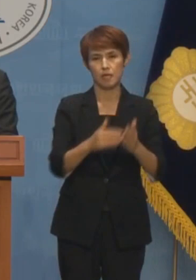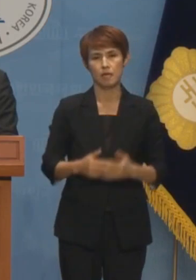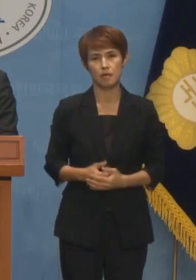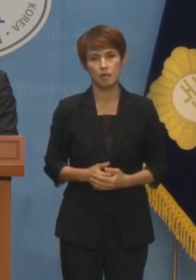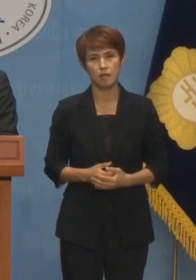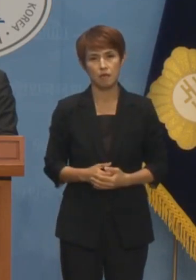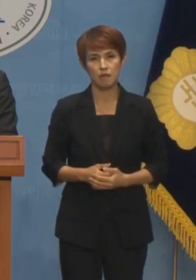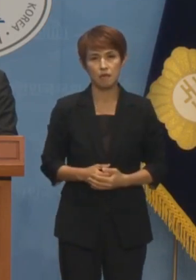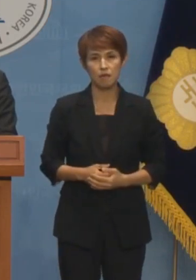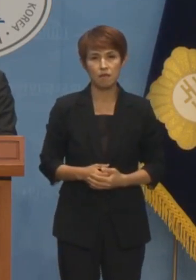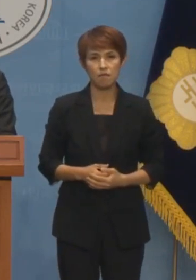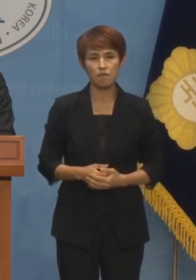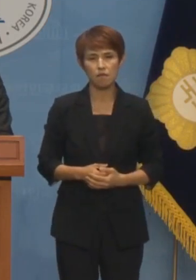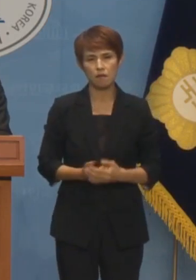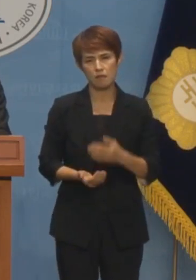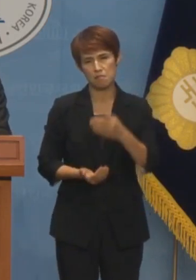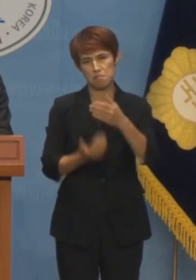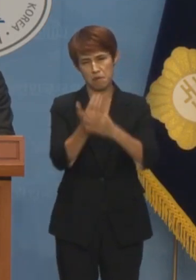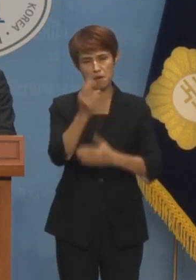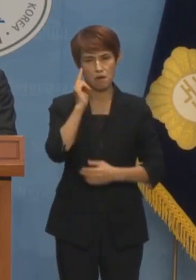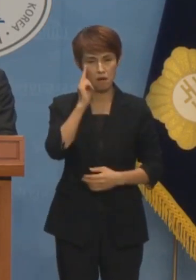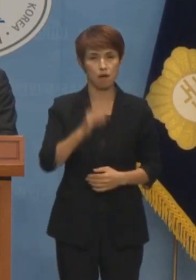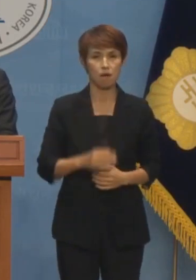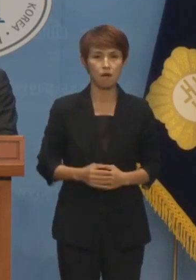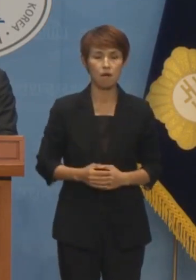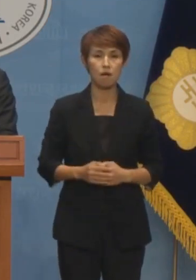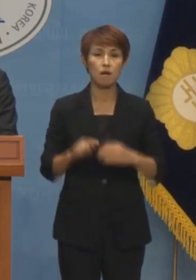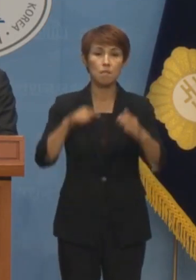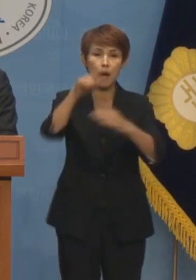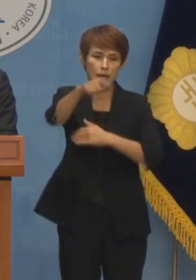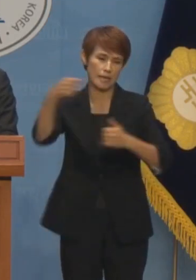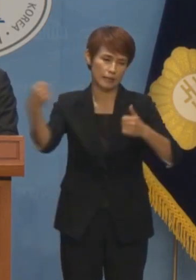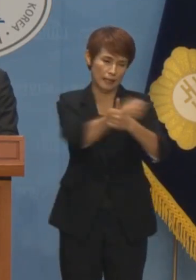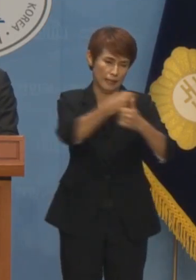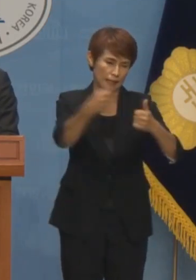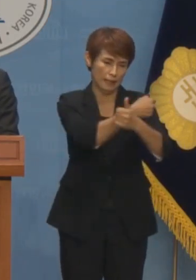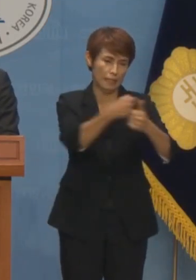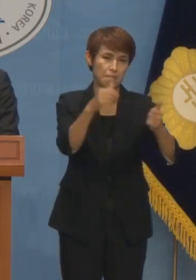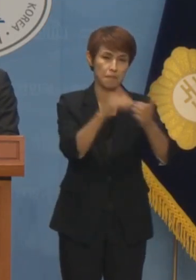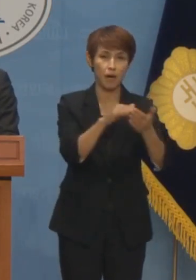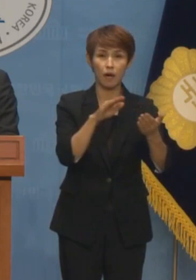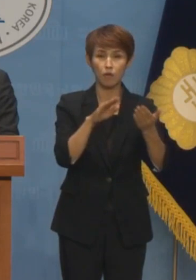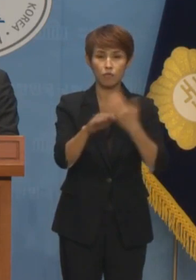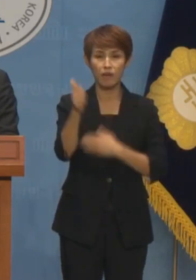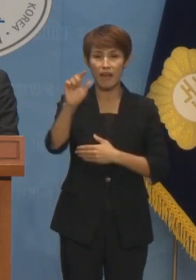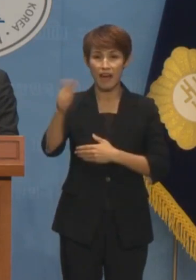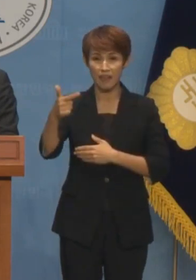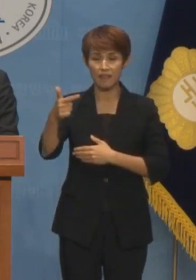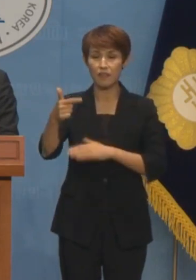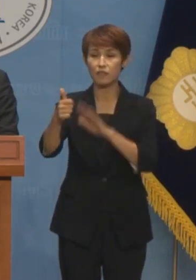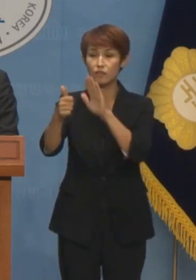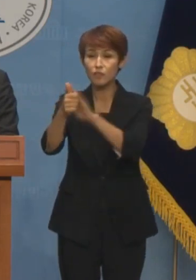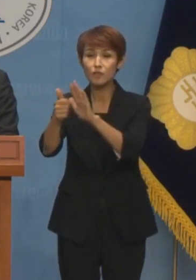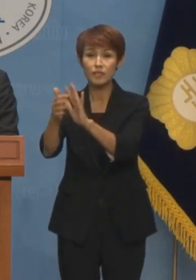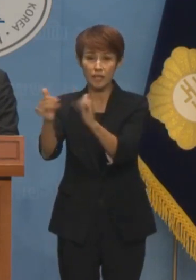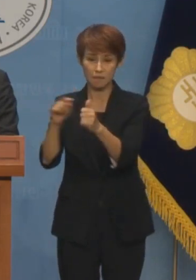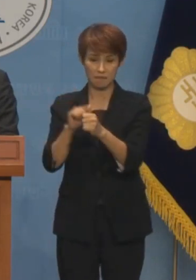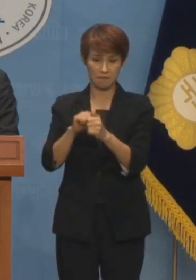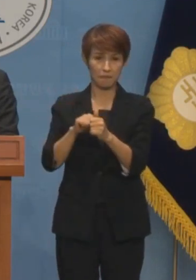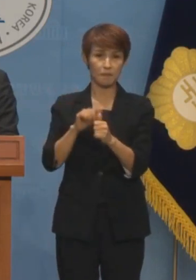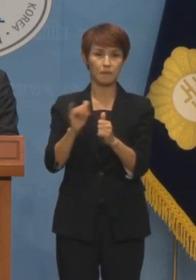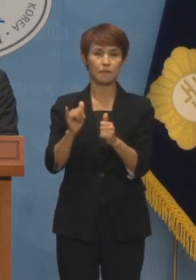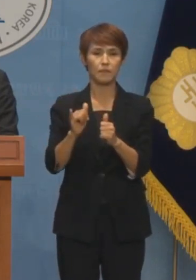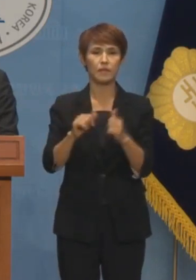이미 예고된 참사였습니다. 장외 폭행을 자행한 후 한 후보 측 지지자들은 지난 7월